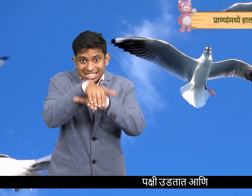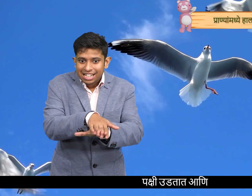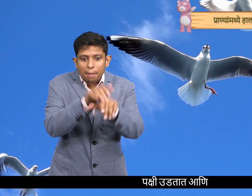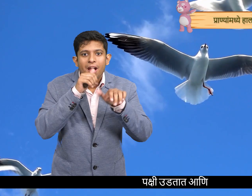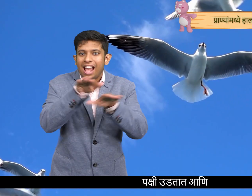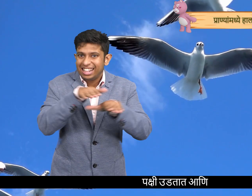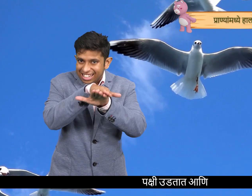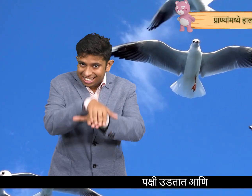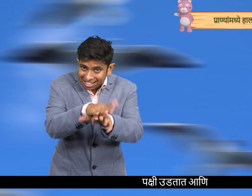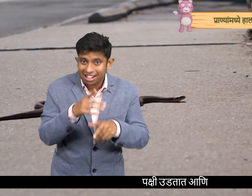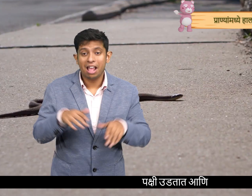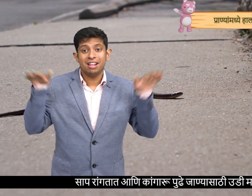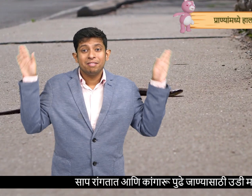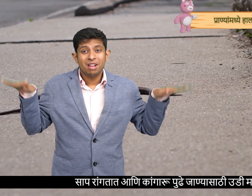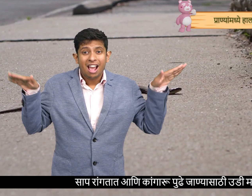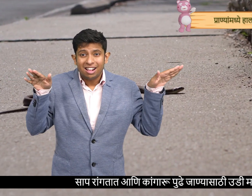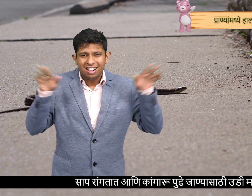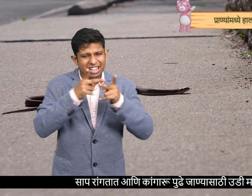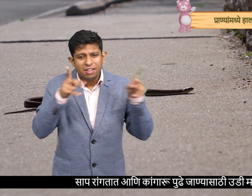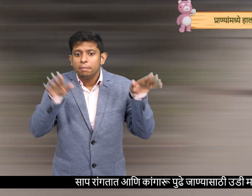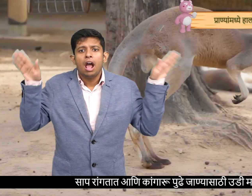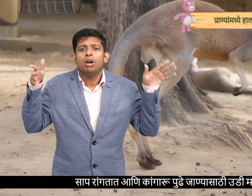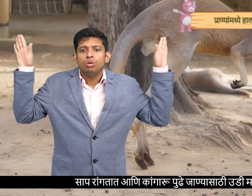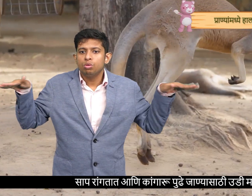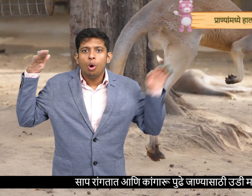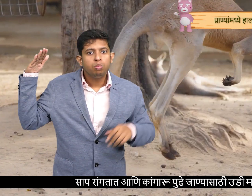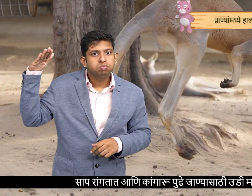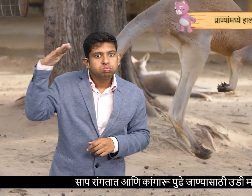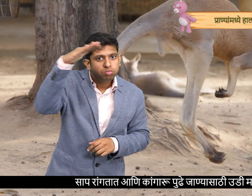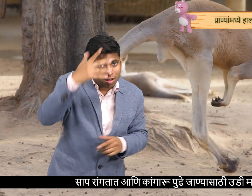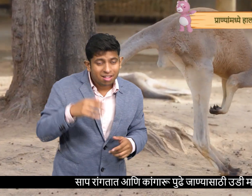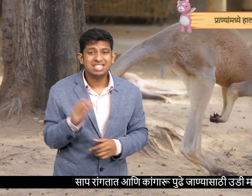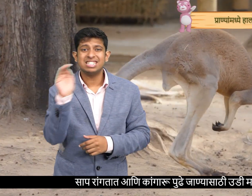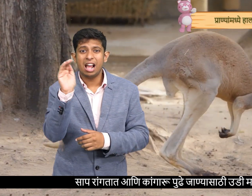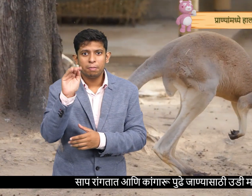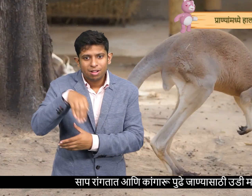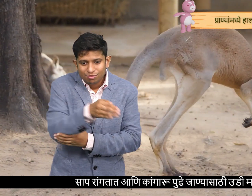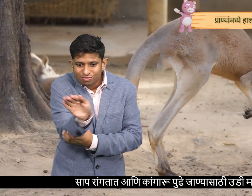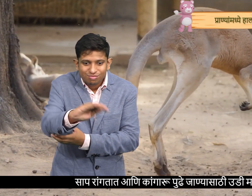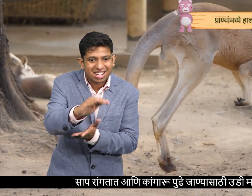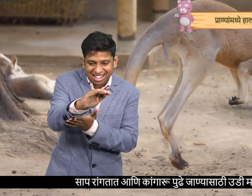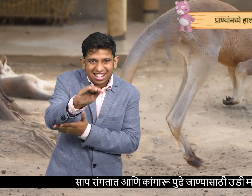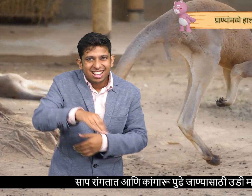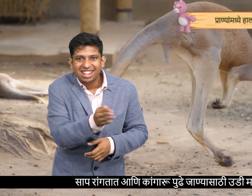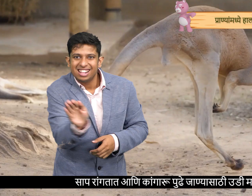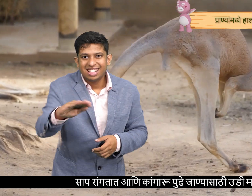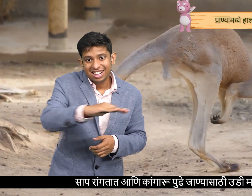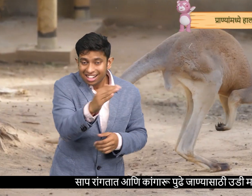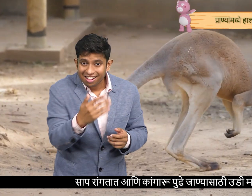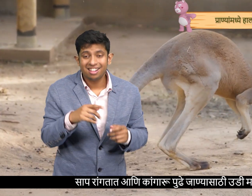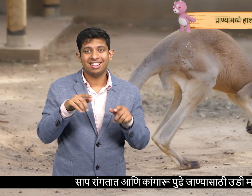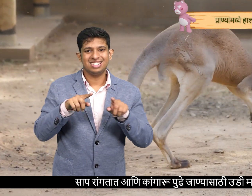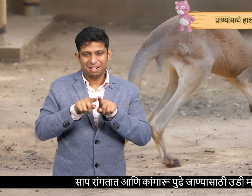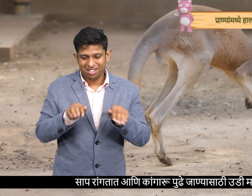पक्षी उडतात, साप रांगतात आणि कांगारू पुढे जाण्यासाठी उडी